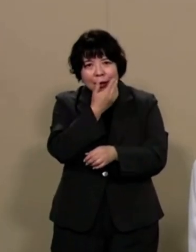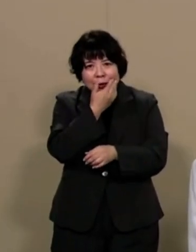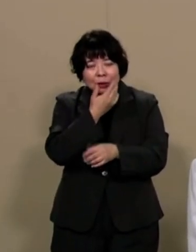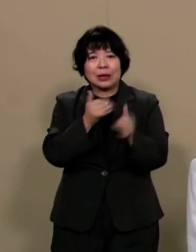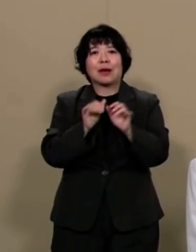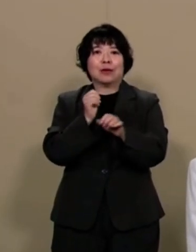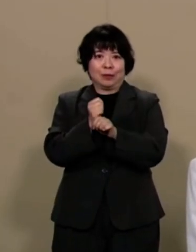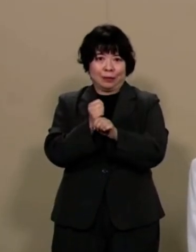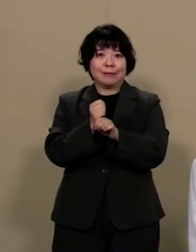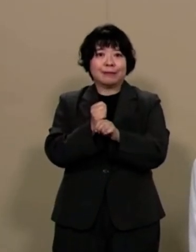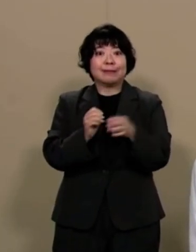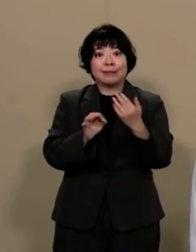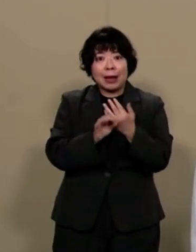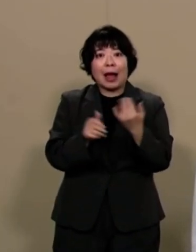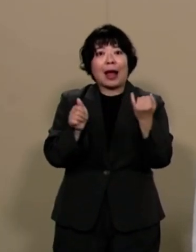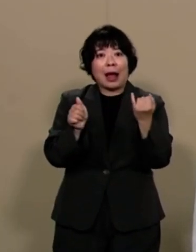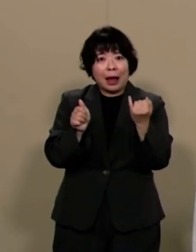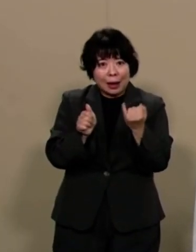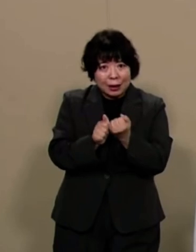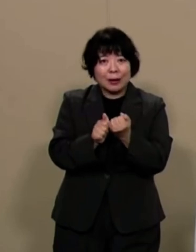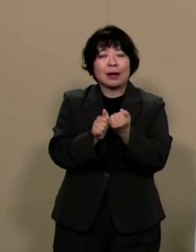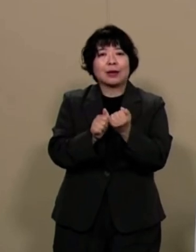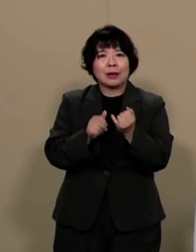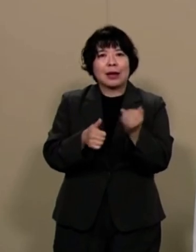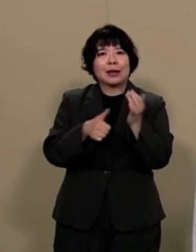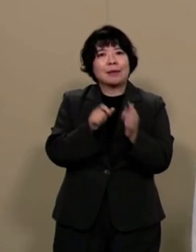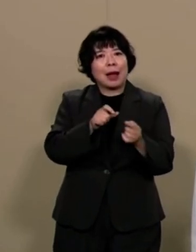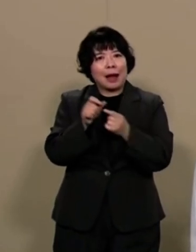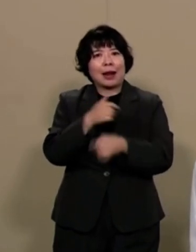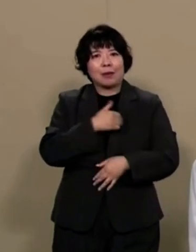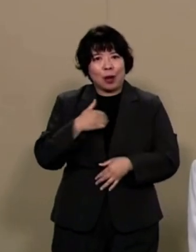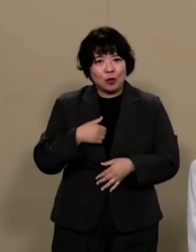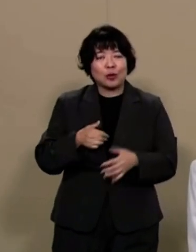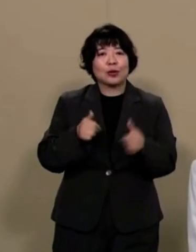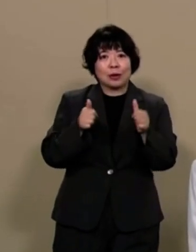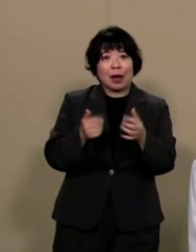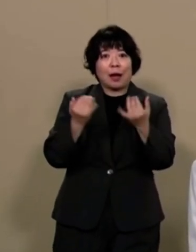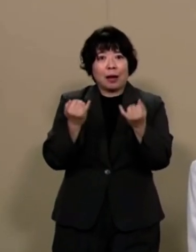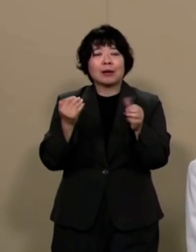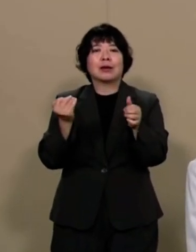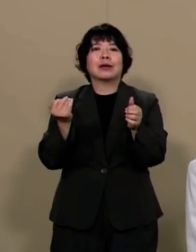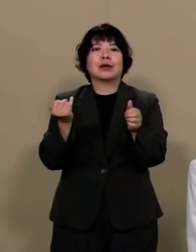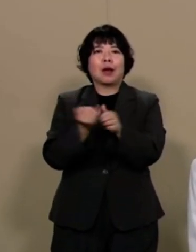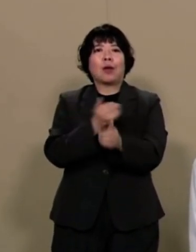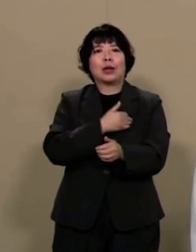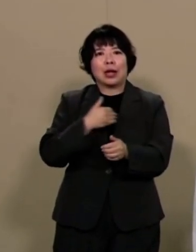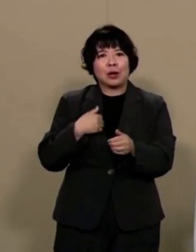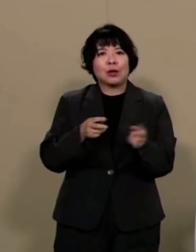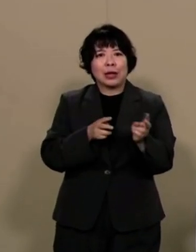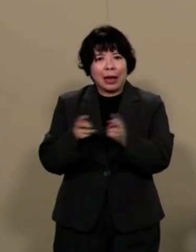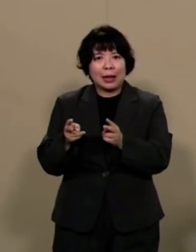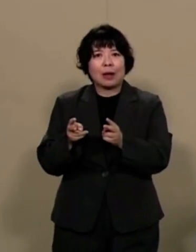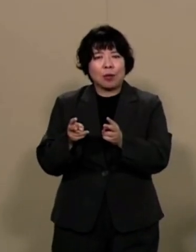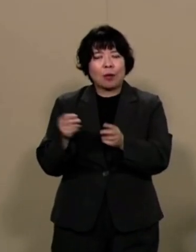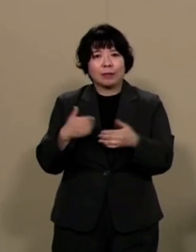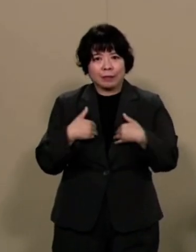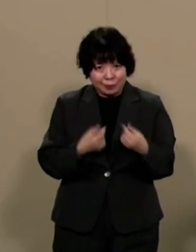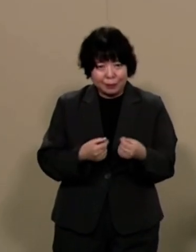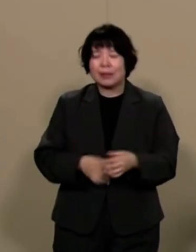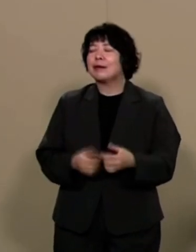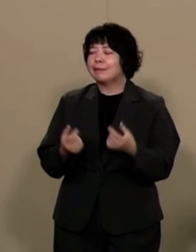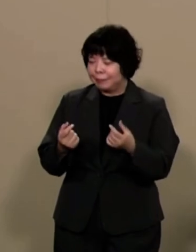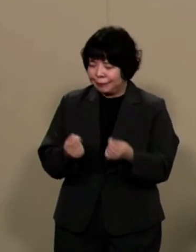選択的夫婦別そして同成婚を可能とする法律の制定もこれ務ですよねはい急が